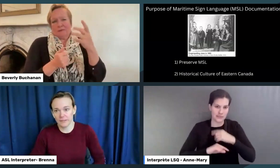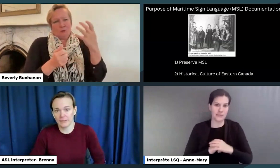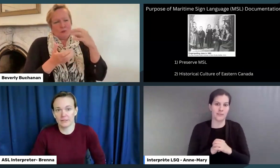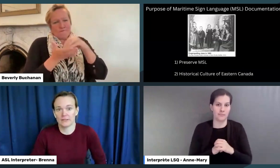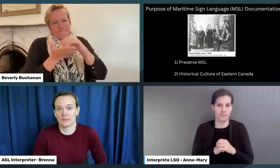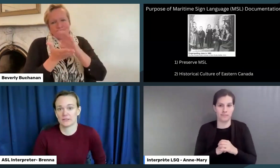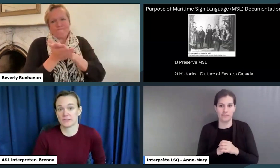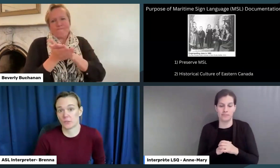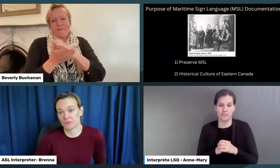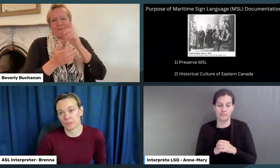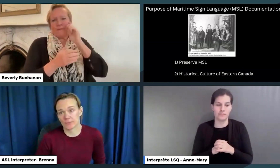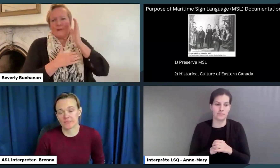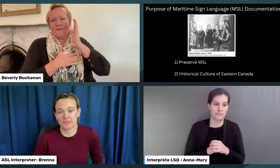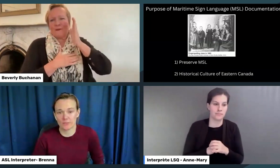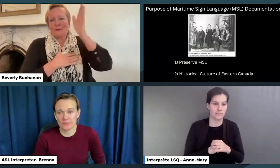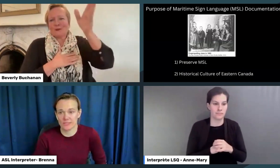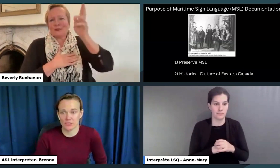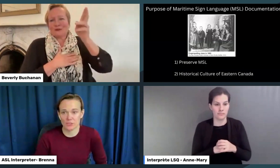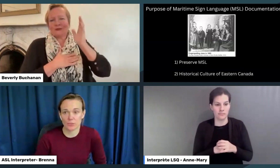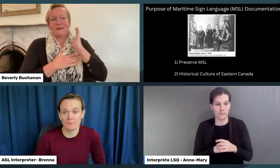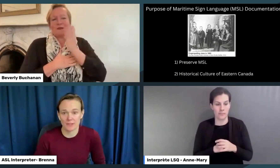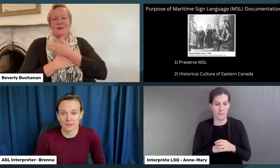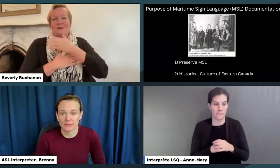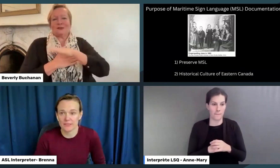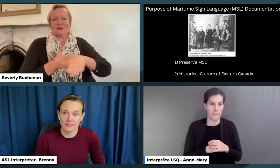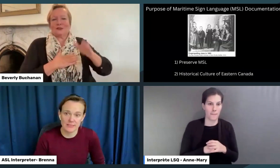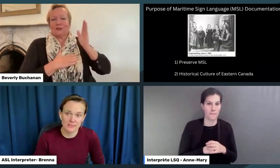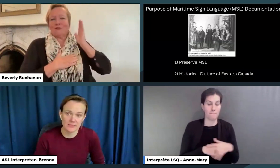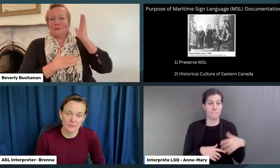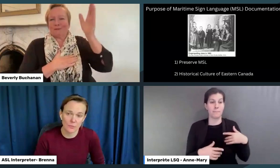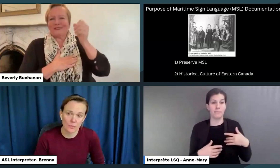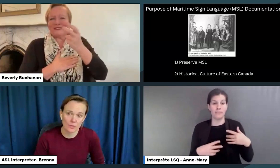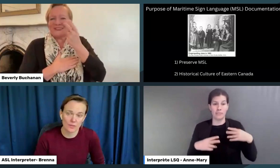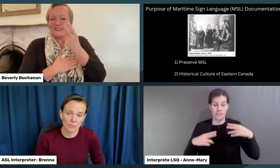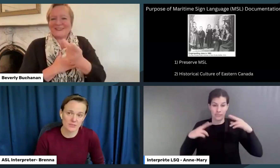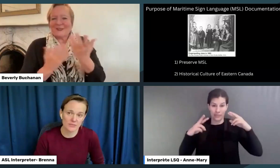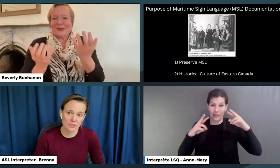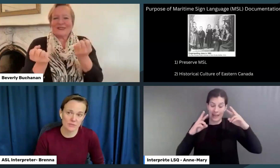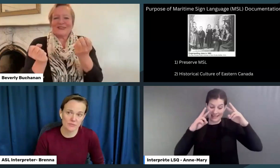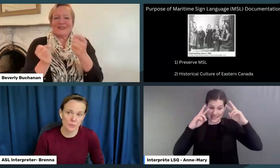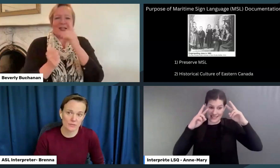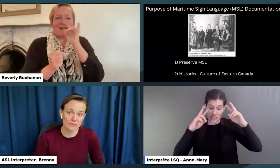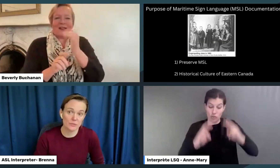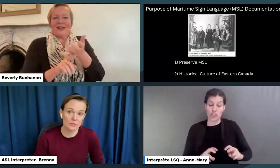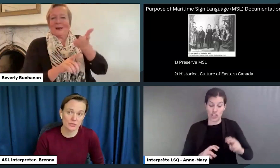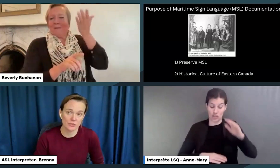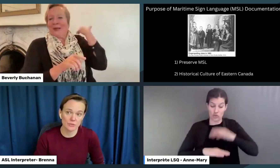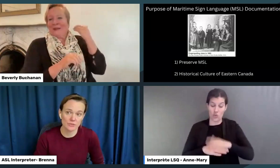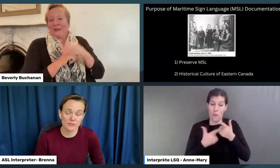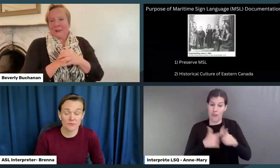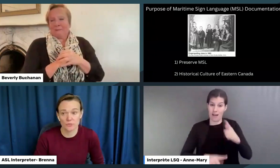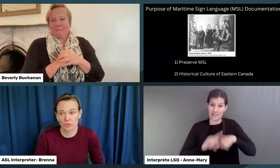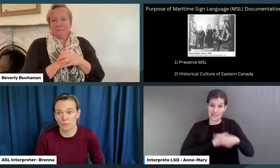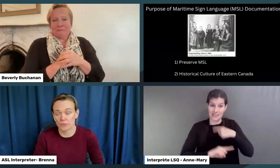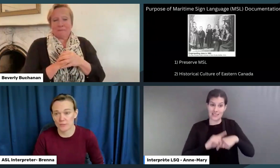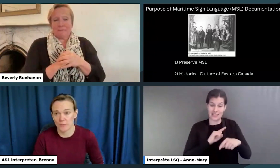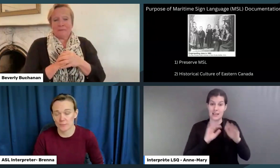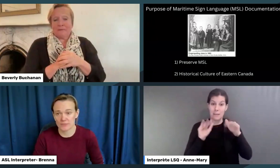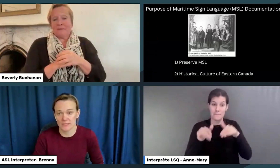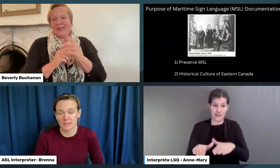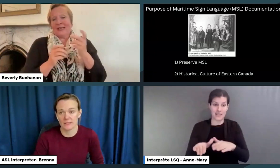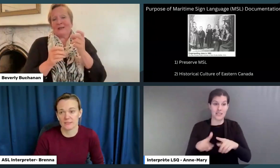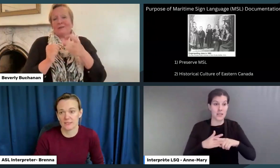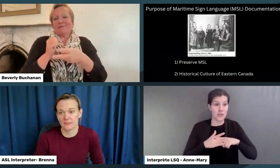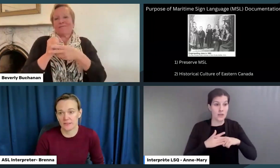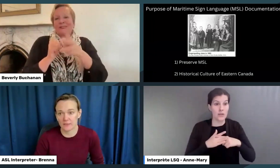Alors, l'objectif pour la documentation, c'est surtout pour préserver, pour l'utilisation future, afin que des